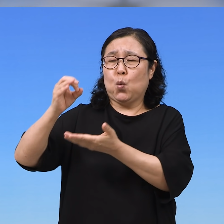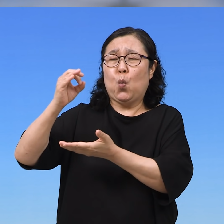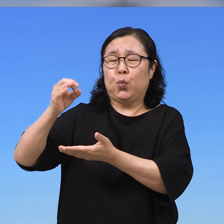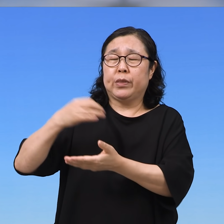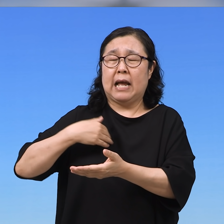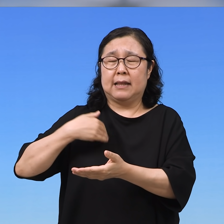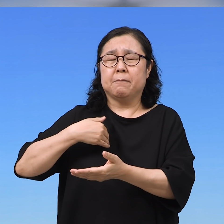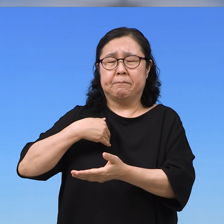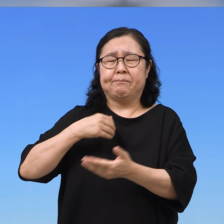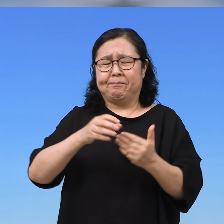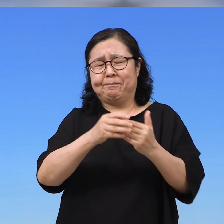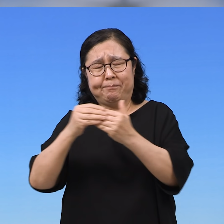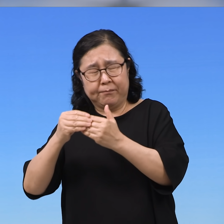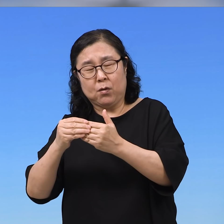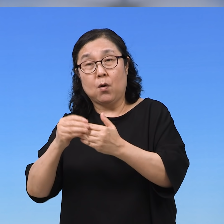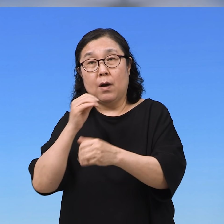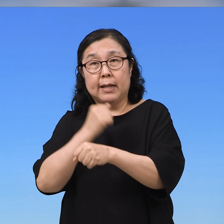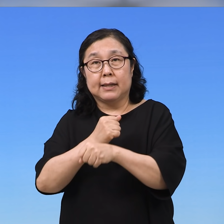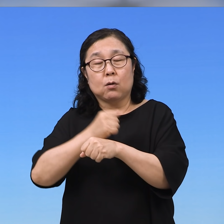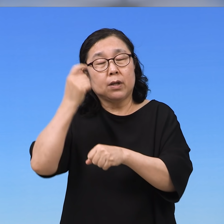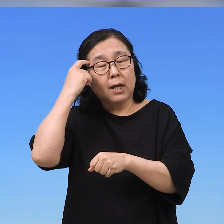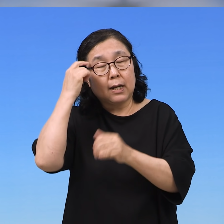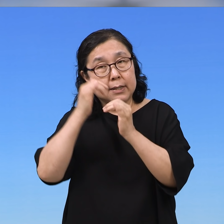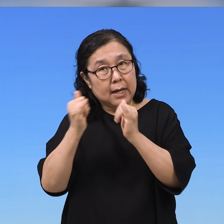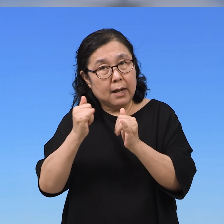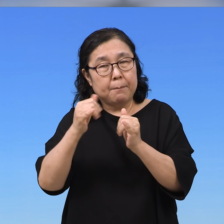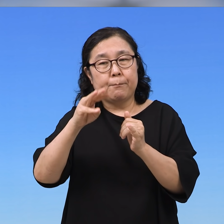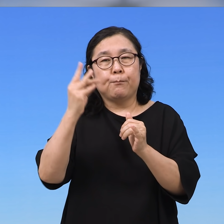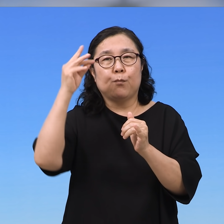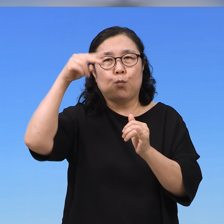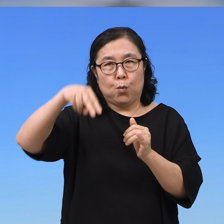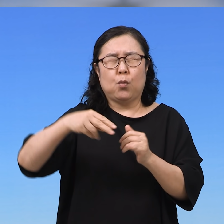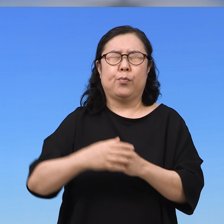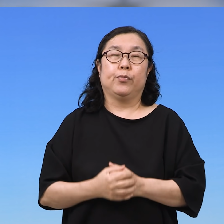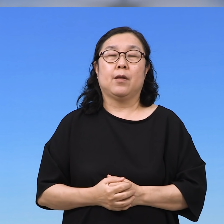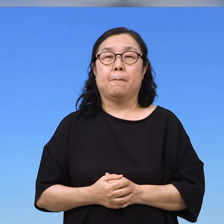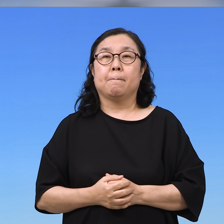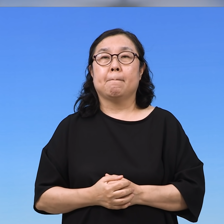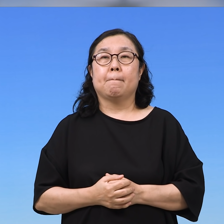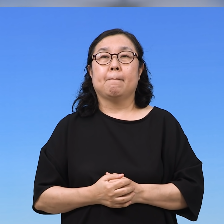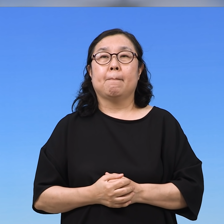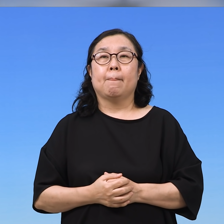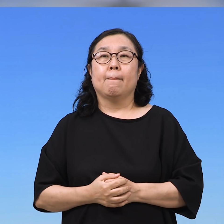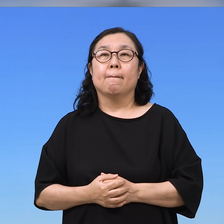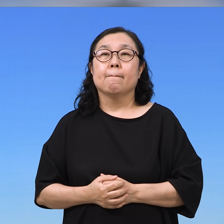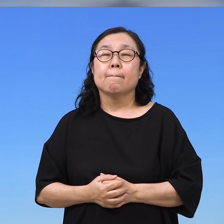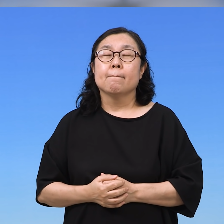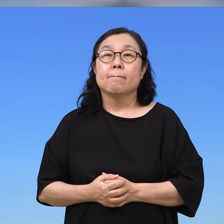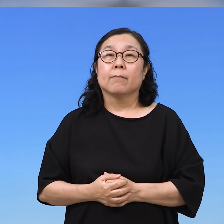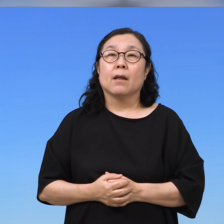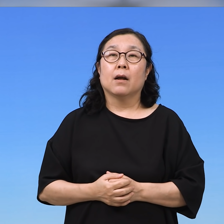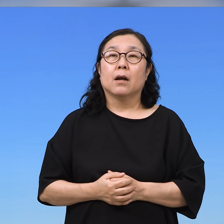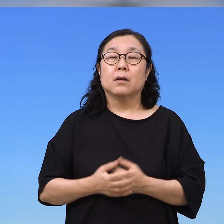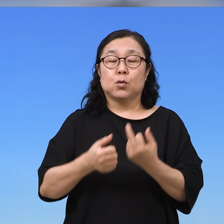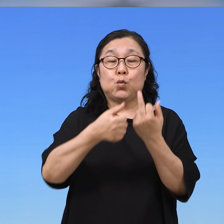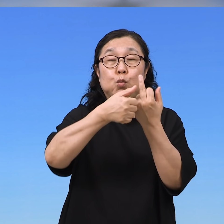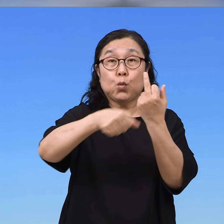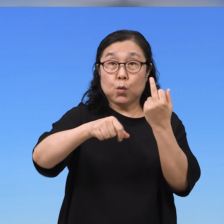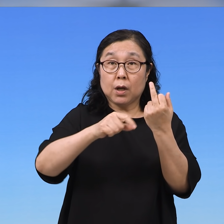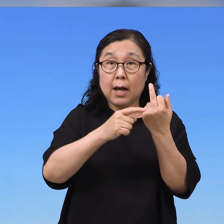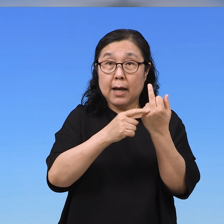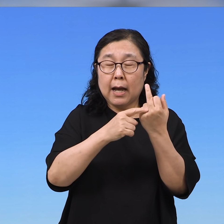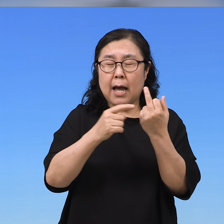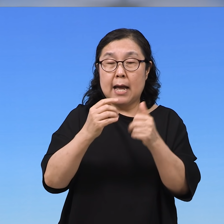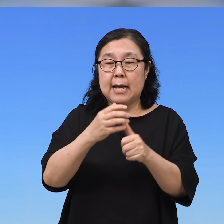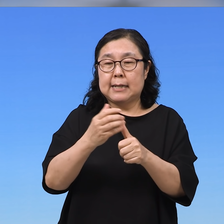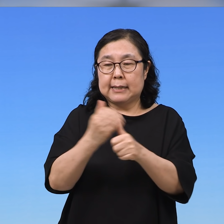나를 인도하는 거지. 이게 롯이었습니다. 그러다 보니까요, 이제 롯이